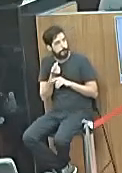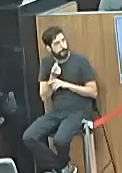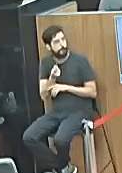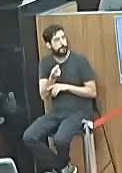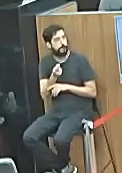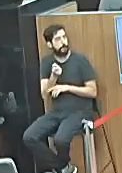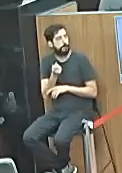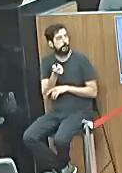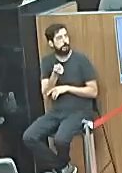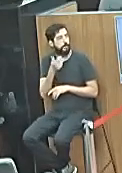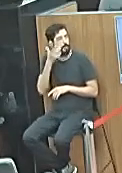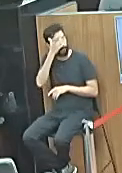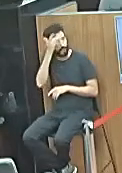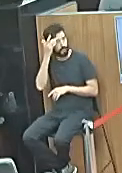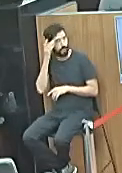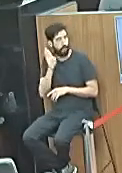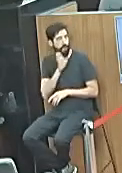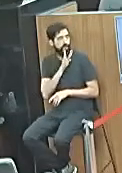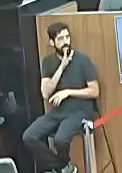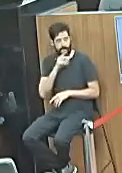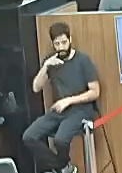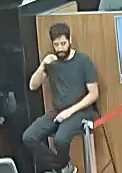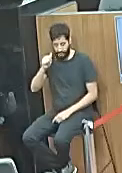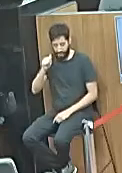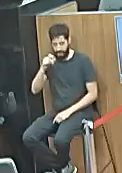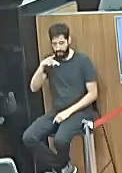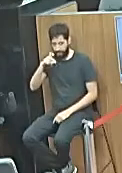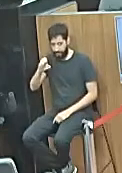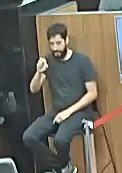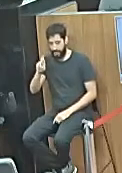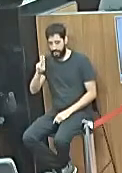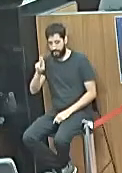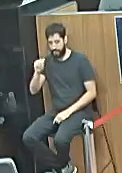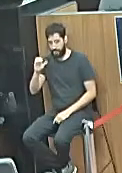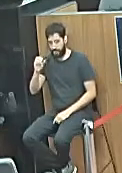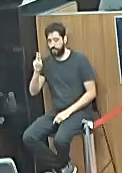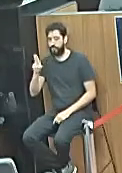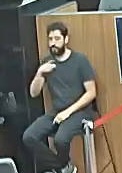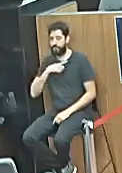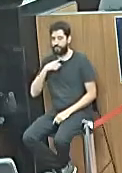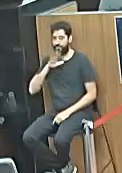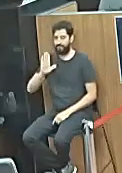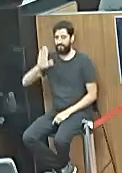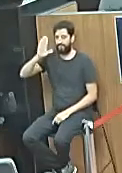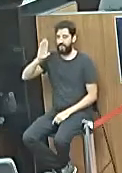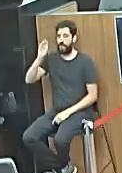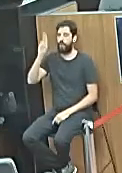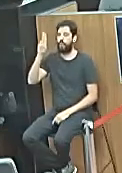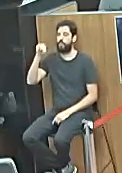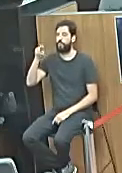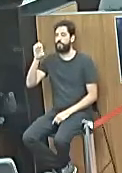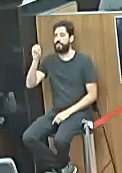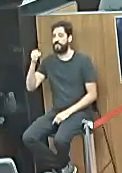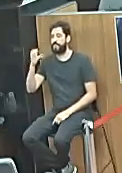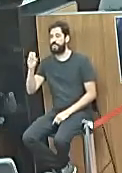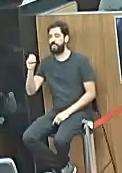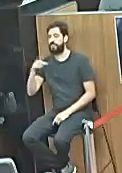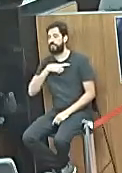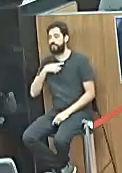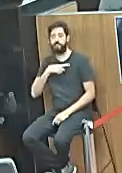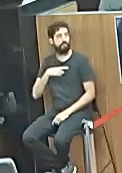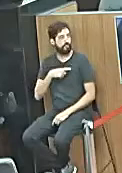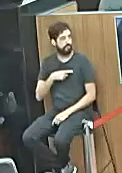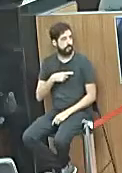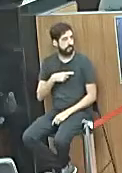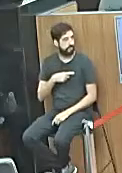é hoje candidato ao título da unesco de patrimônio natural e cultural da